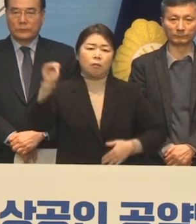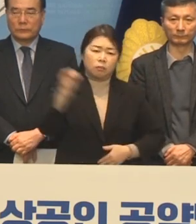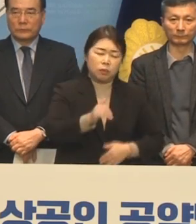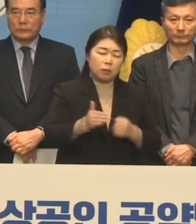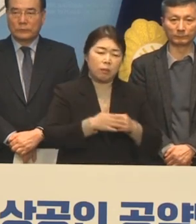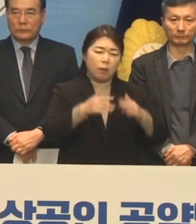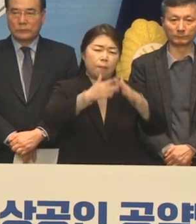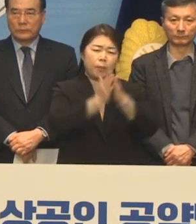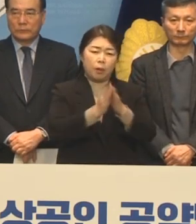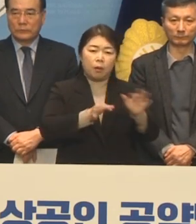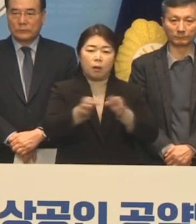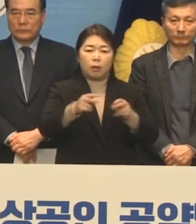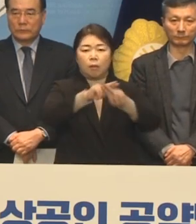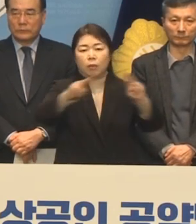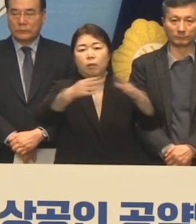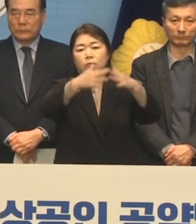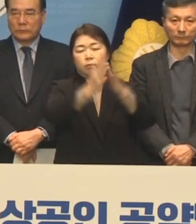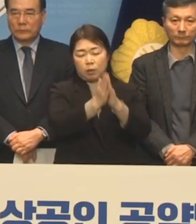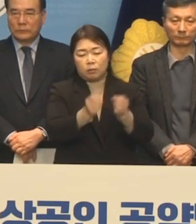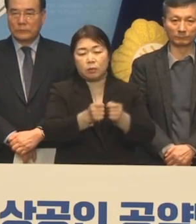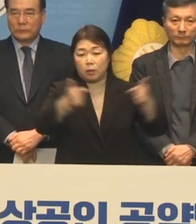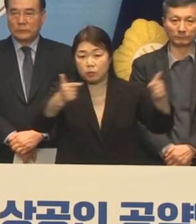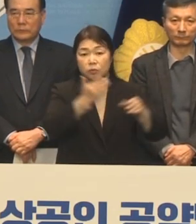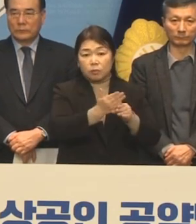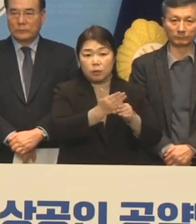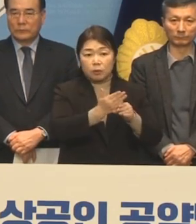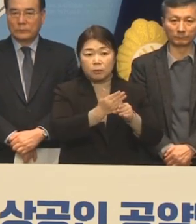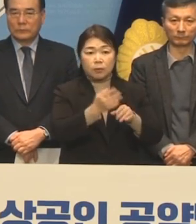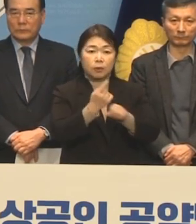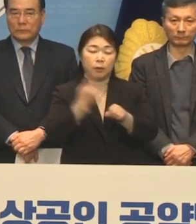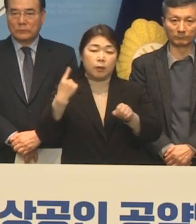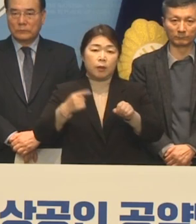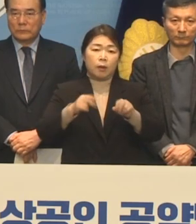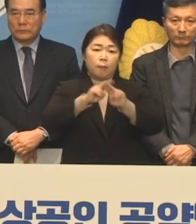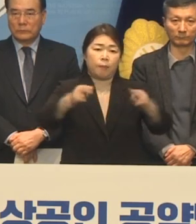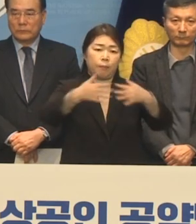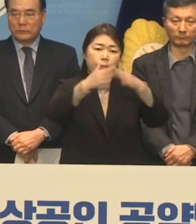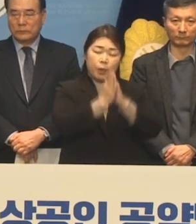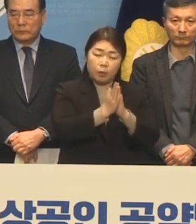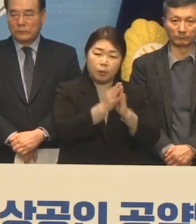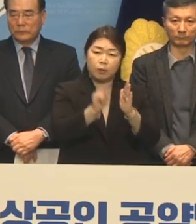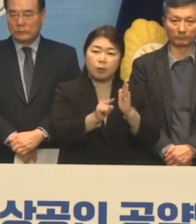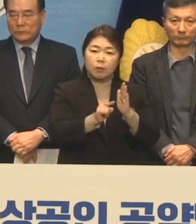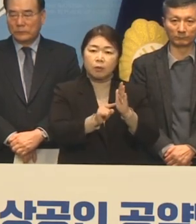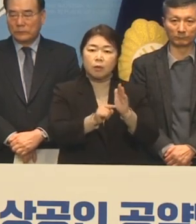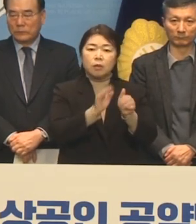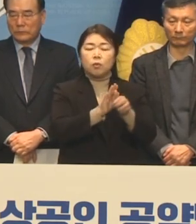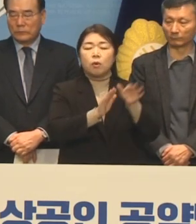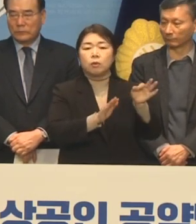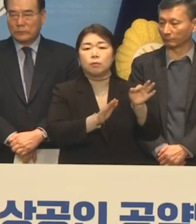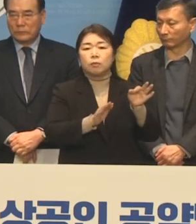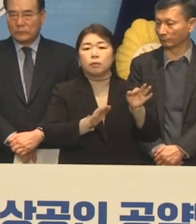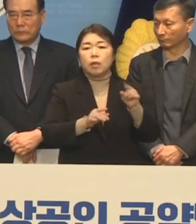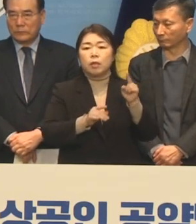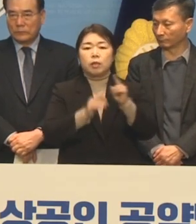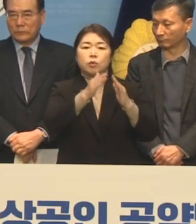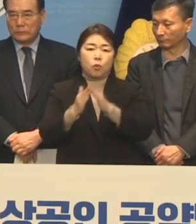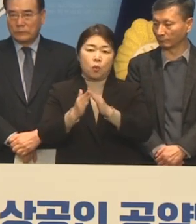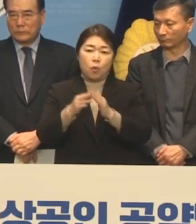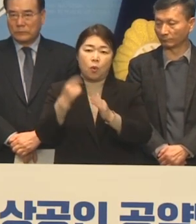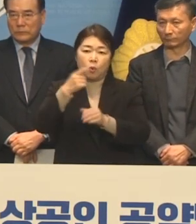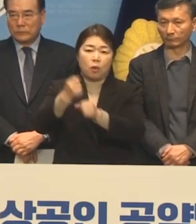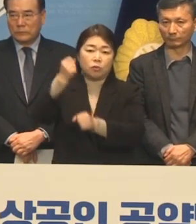자영업자들의 폐업이 속출하고 있습니다. 지난해 폐업 사유로 지급된 노란우산 공제금이 1조 원을 넘어서고 있습니다.